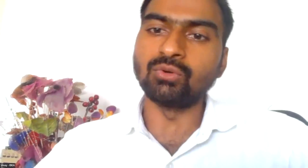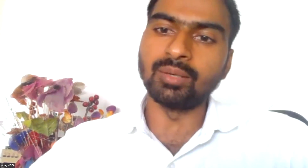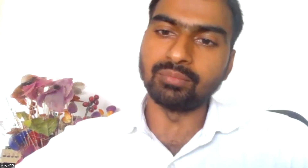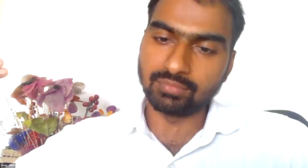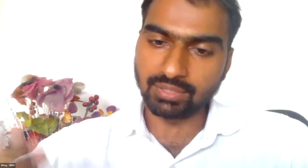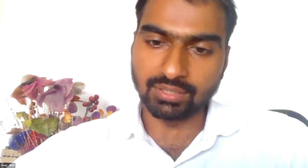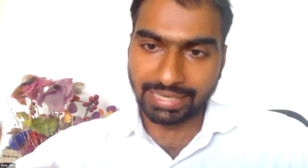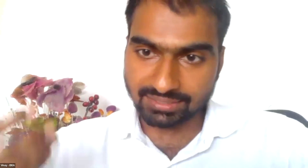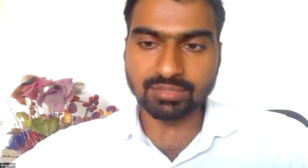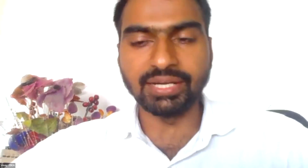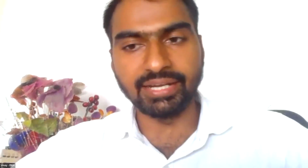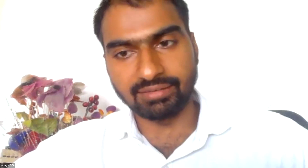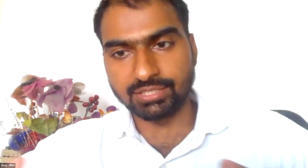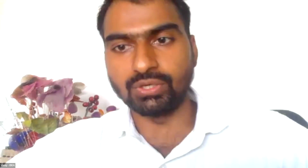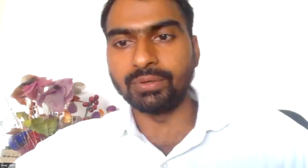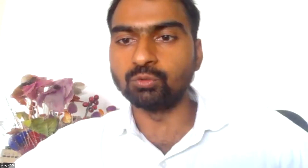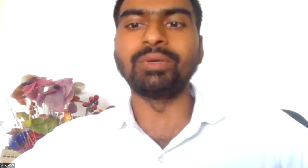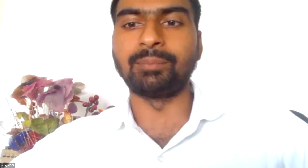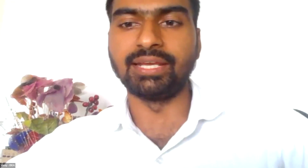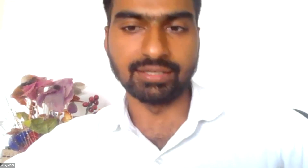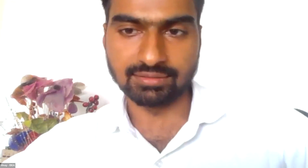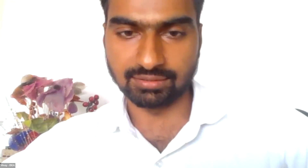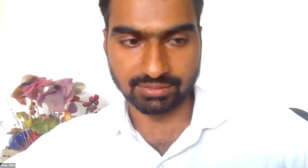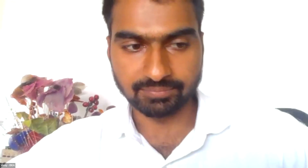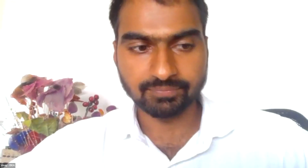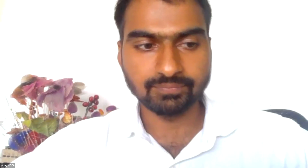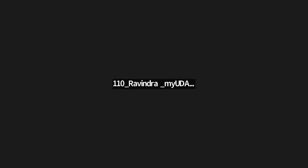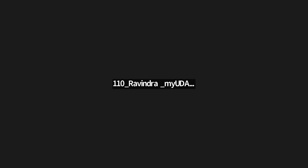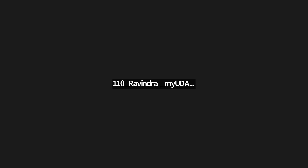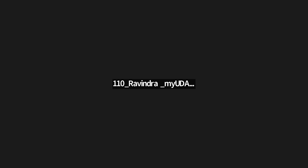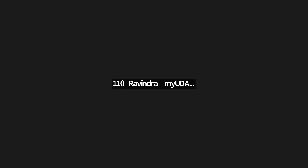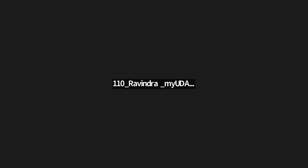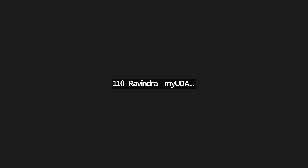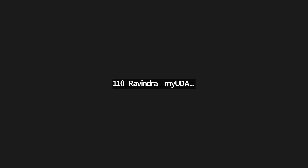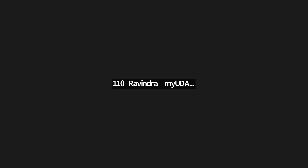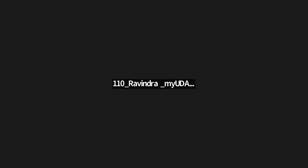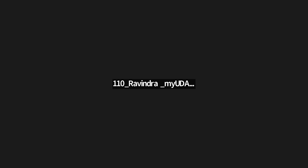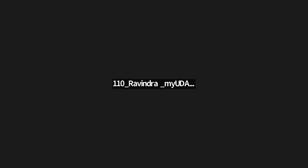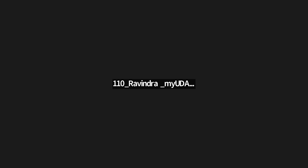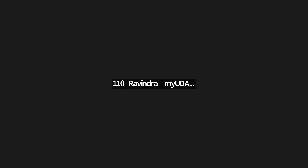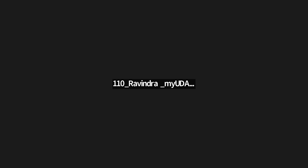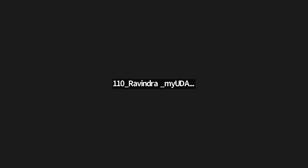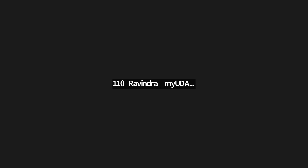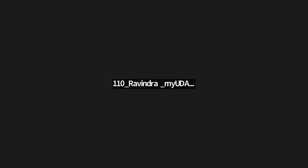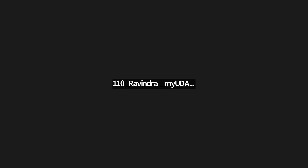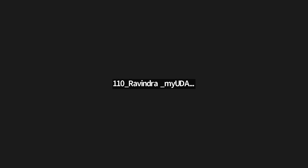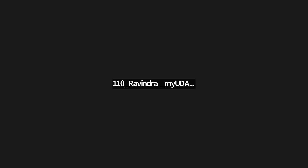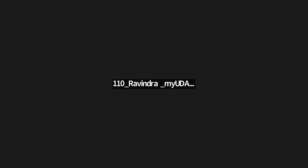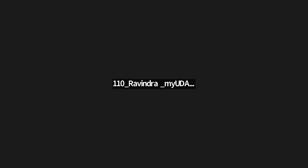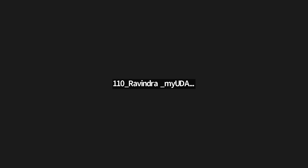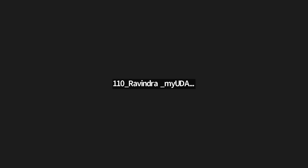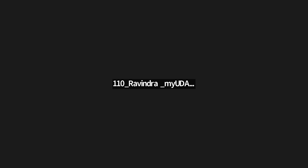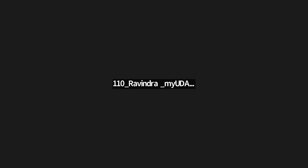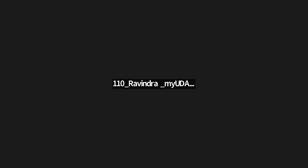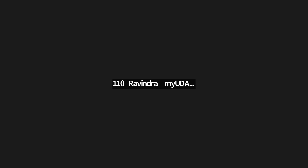सकते हैं जिनको हम Accessible India वाला जो app है उसमें replicate कर सकते हैं? जी बिल्कुल, एक तो point है like it's about accessibility.